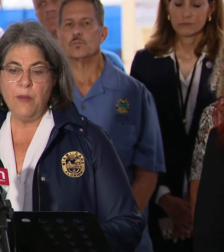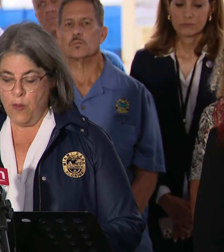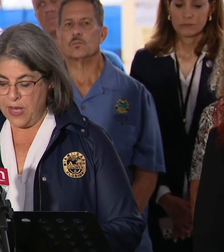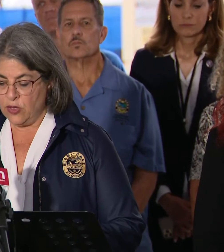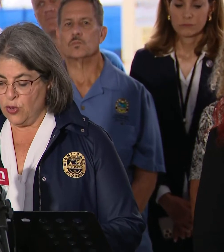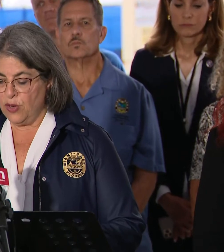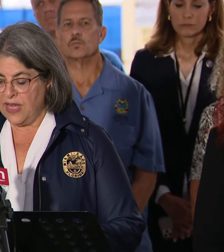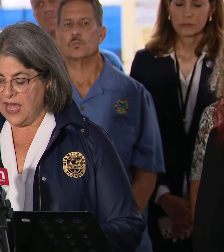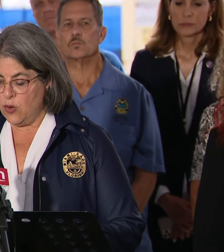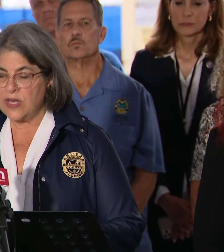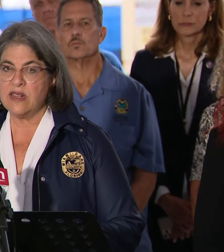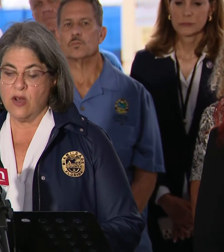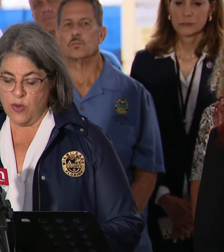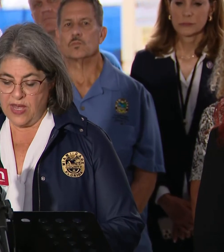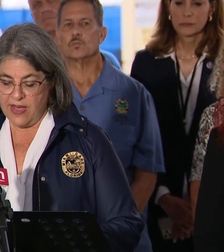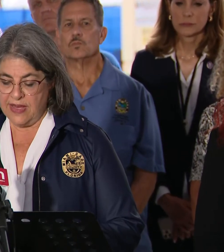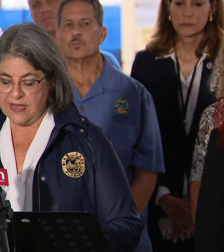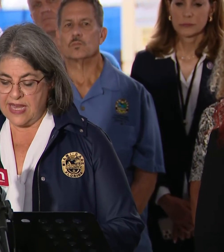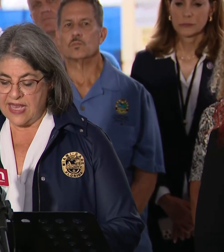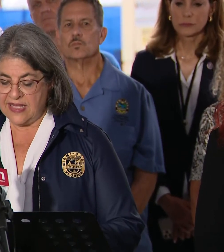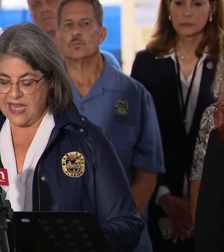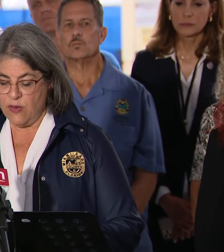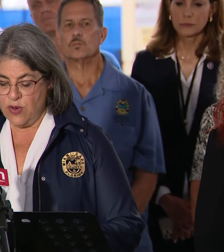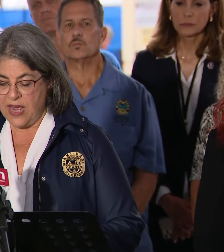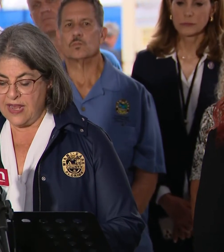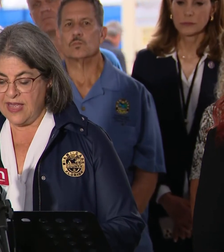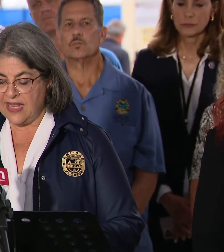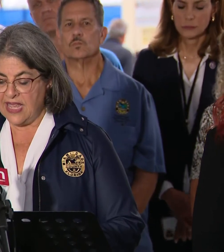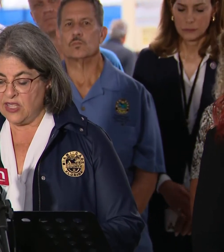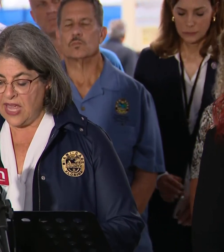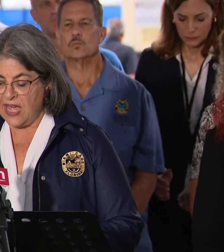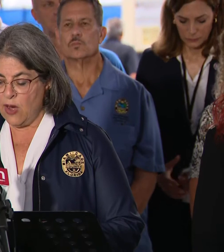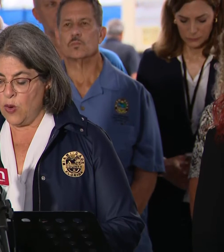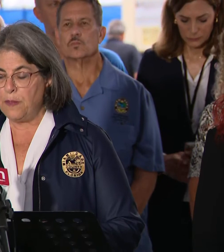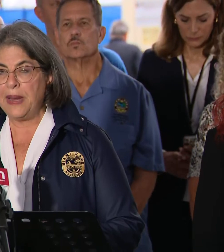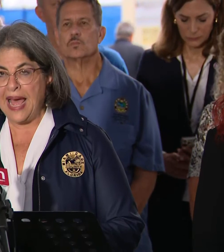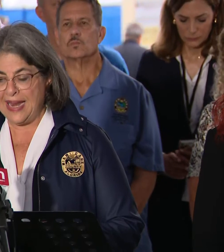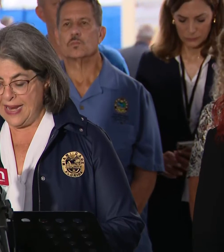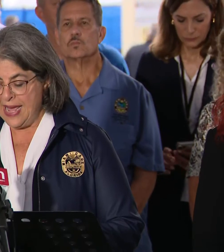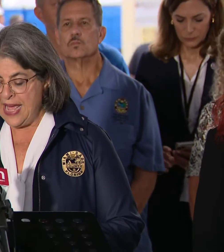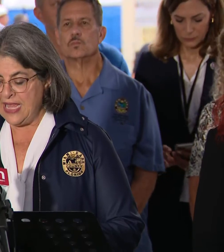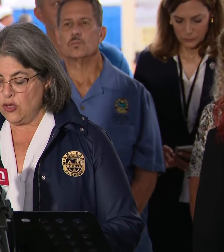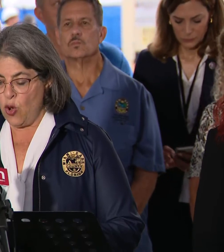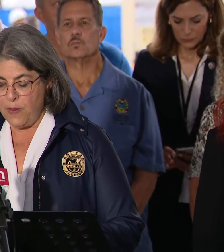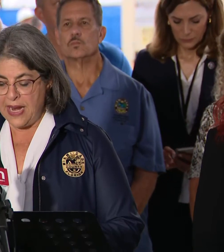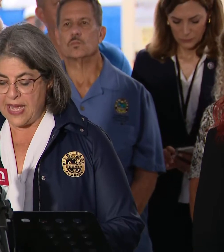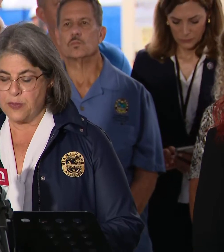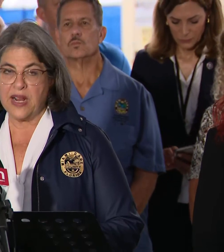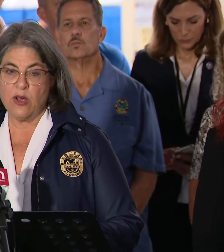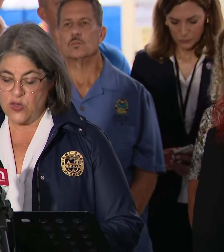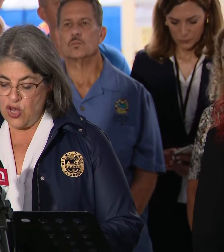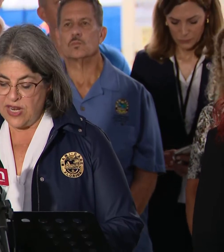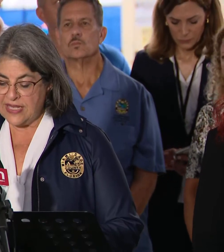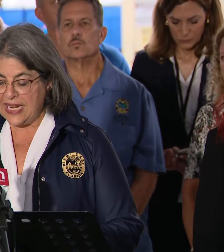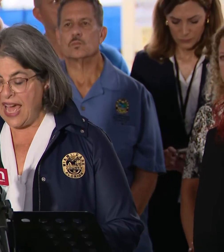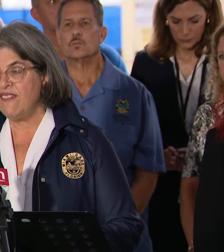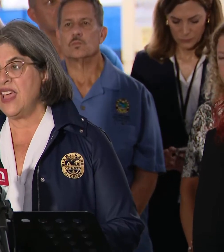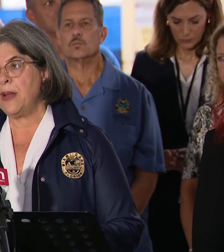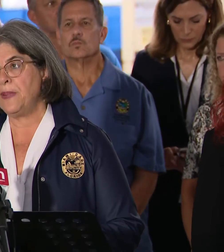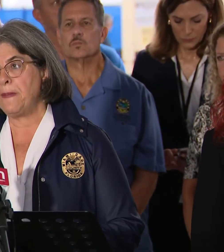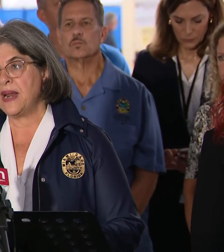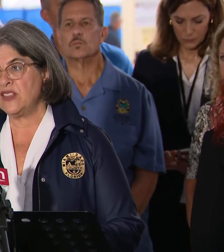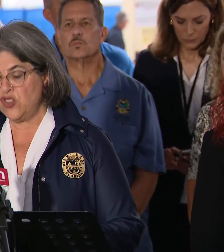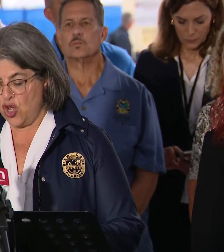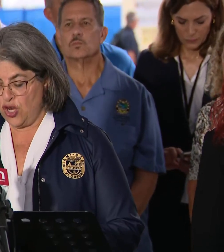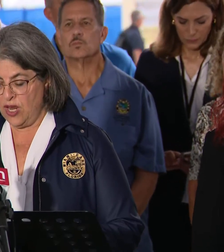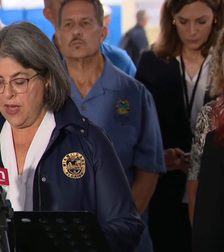Ahora es el momento de que nuestra comunidad se asegure de que tenga un plan y tome las precauciones clave